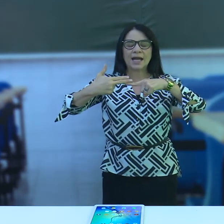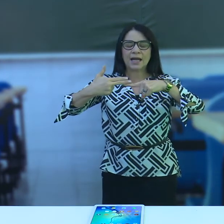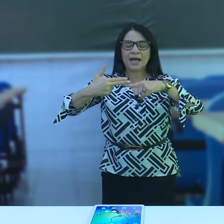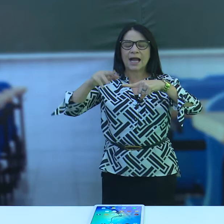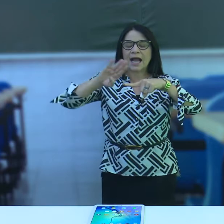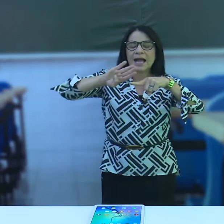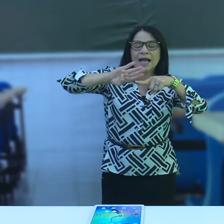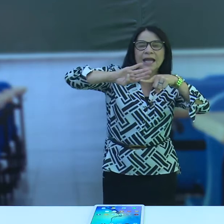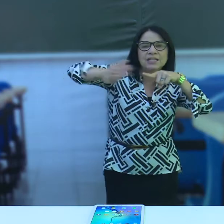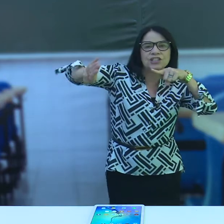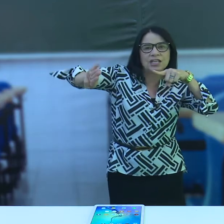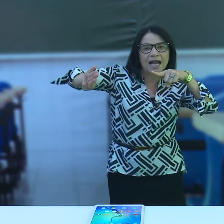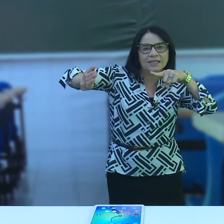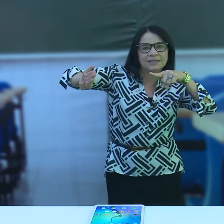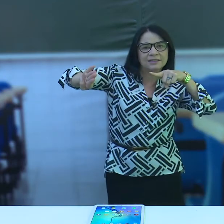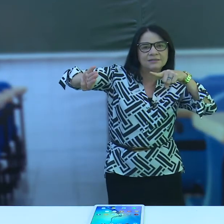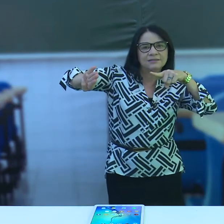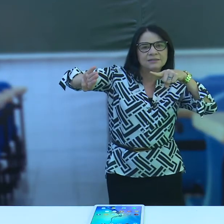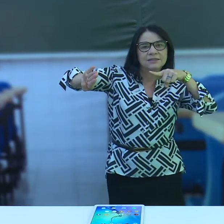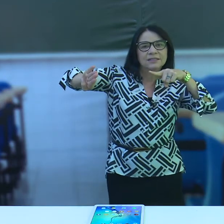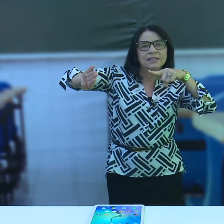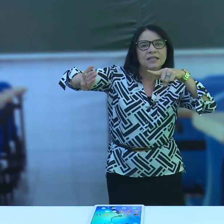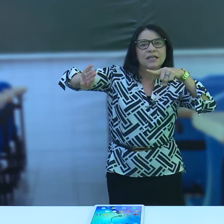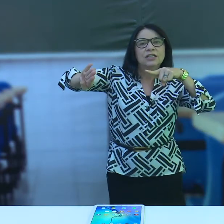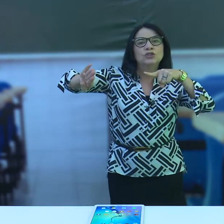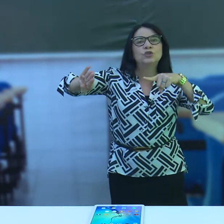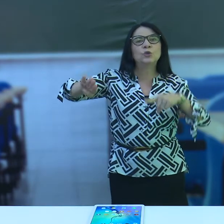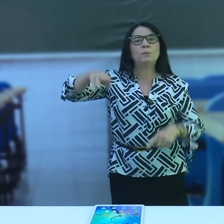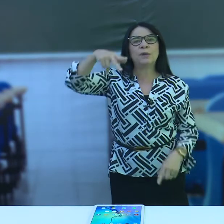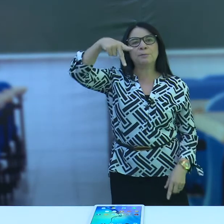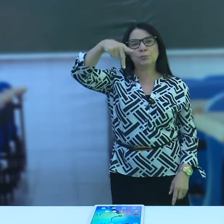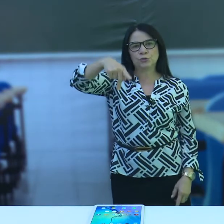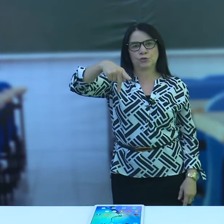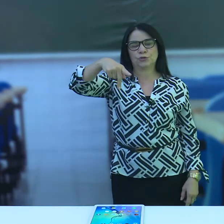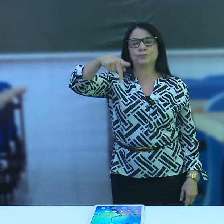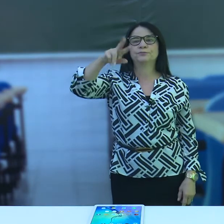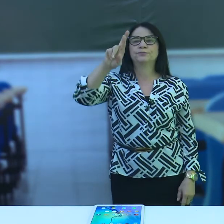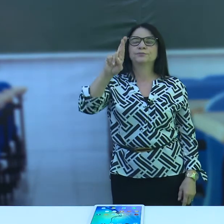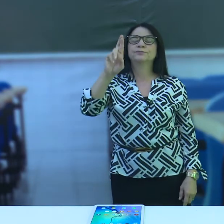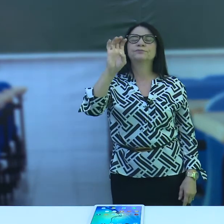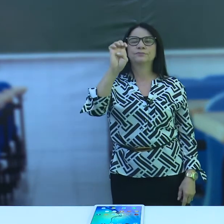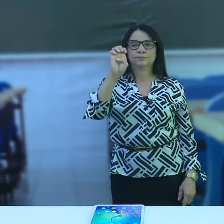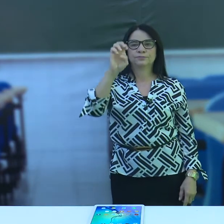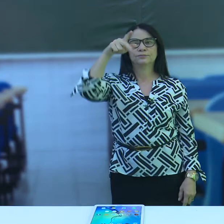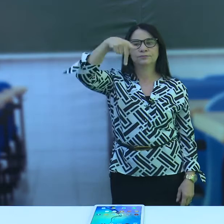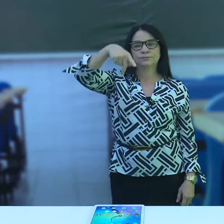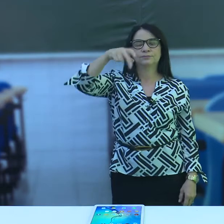para a retirada do prepúcio,